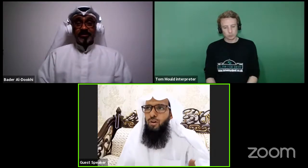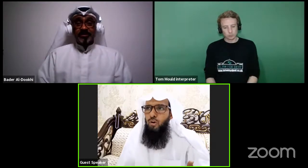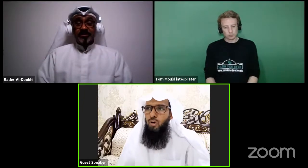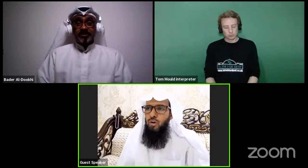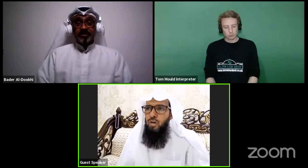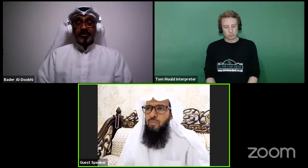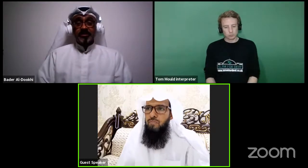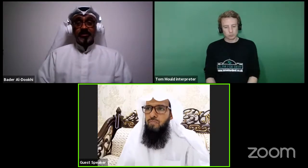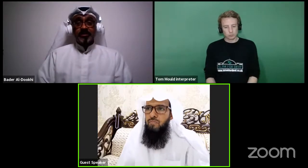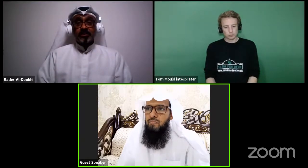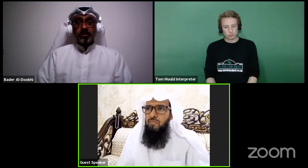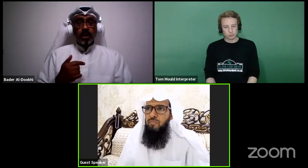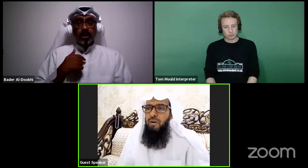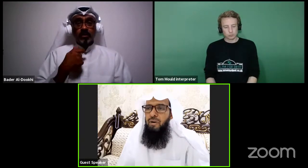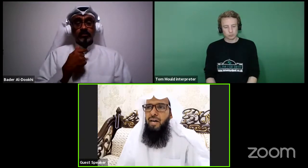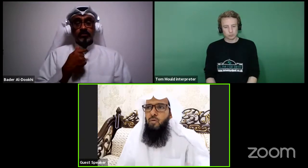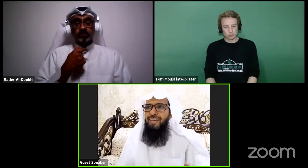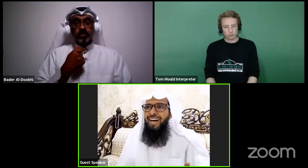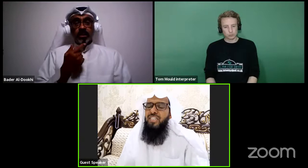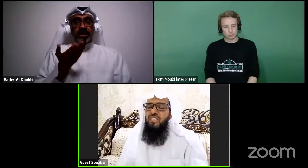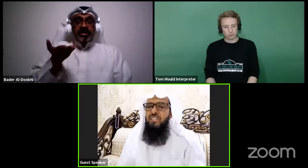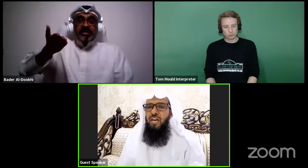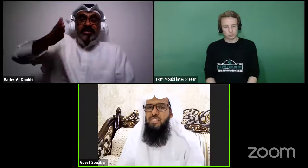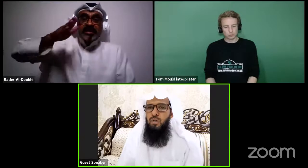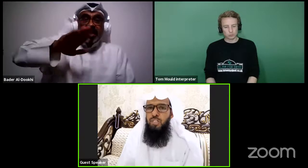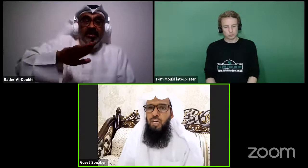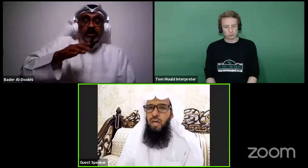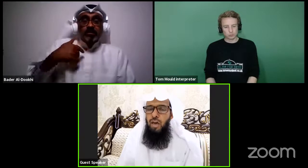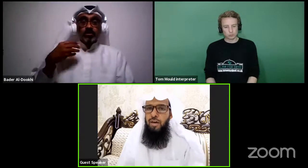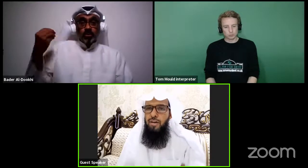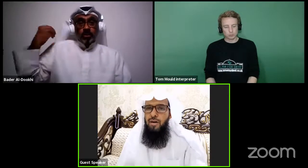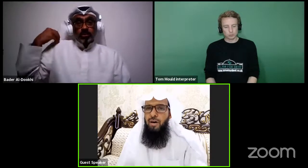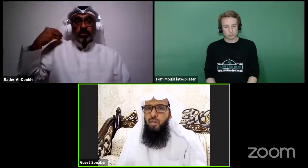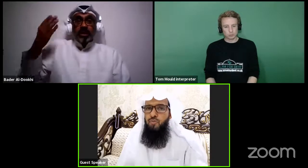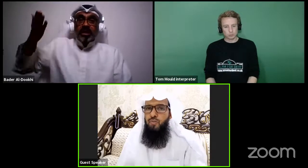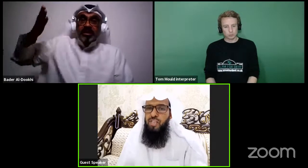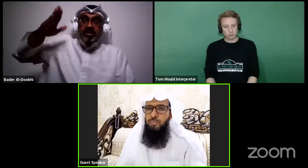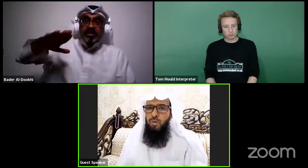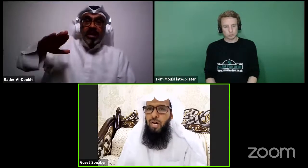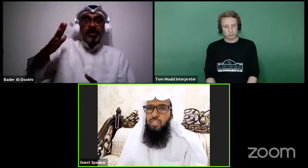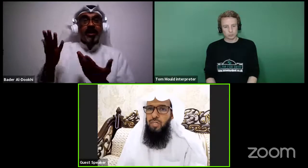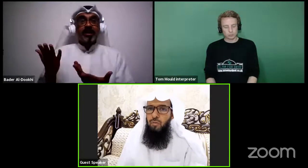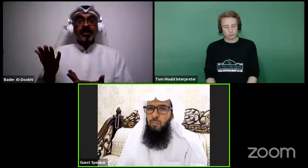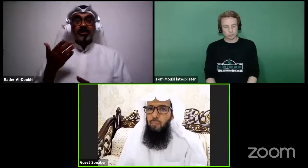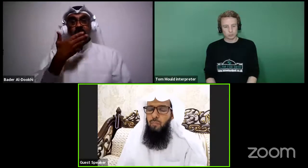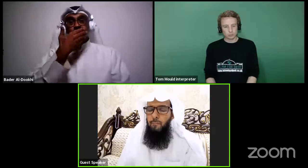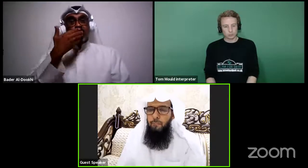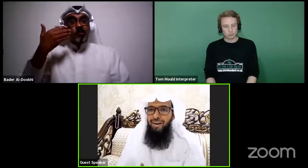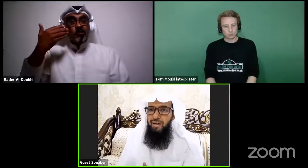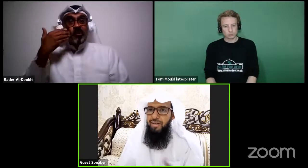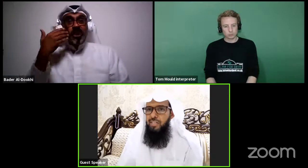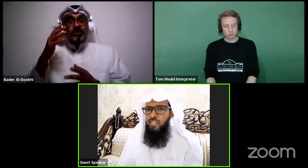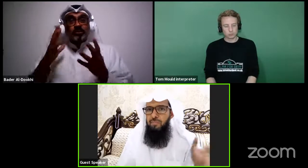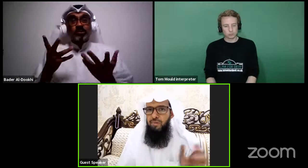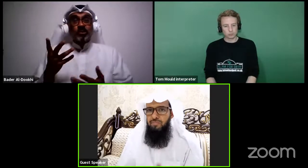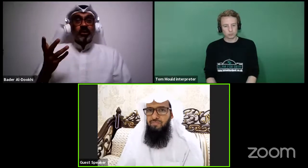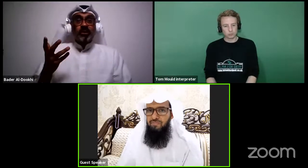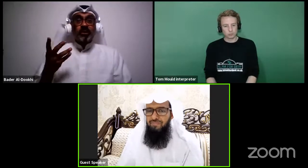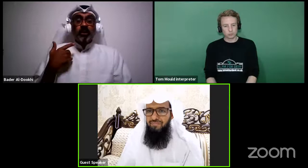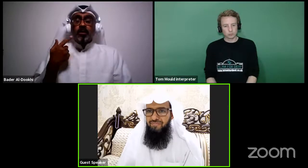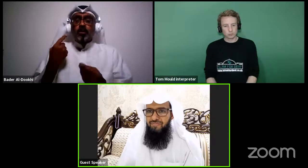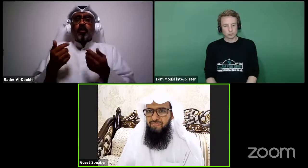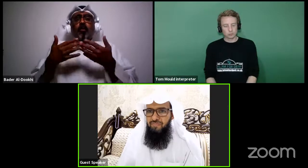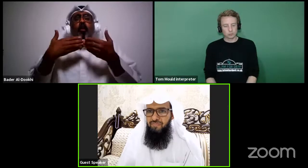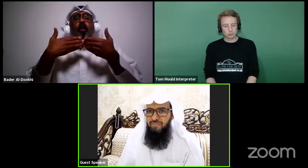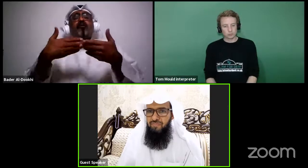يعمق هذا الخلق ما له من أجر عند الله عز وجل: إنما يوفى الصابرون أجرهم بغير حساب.